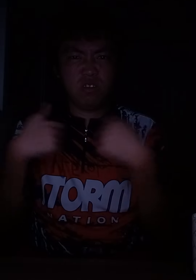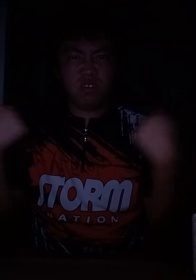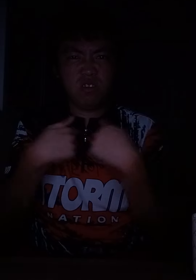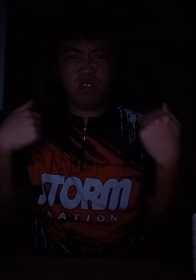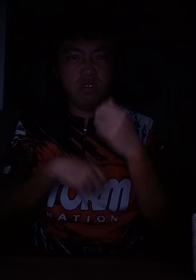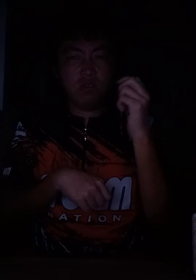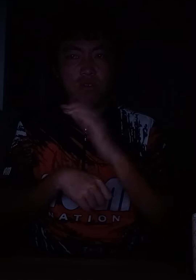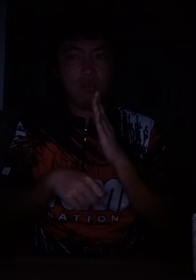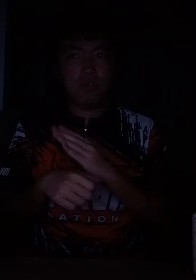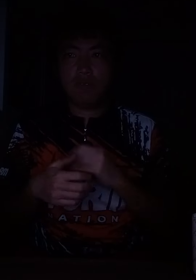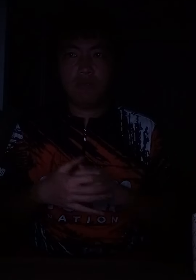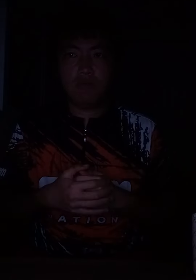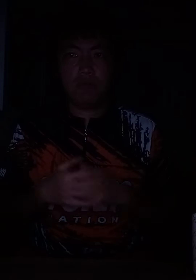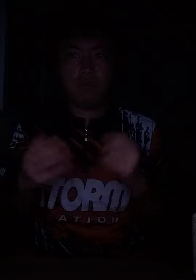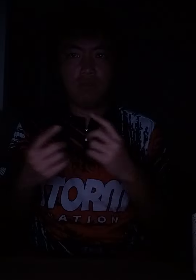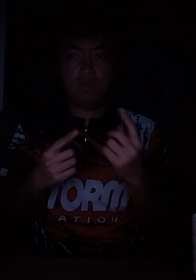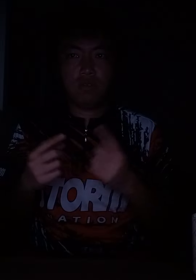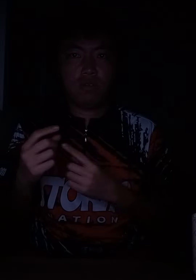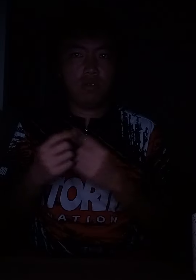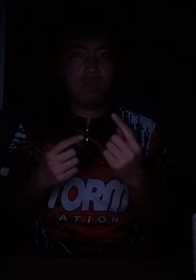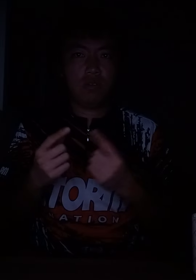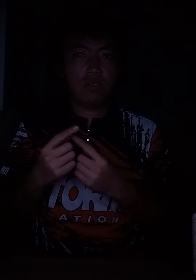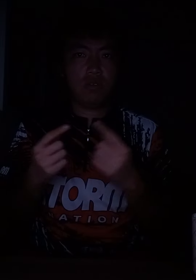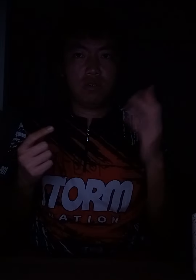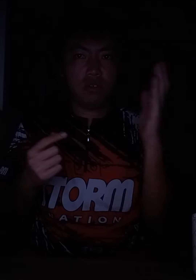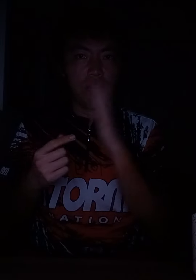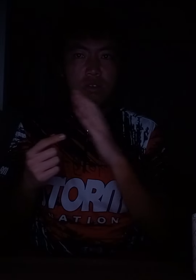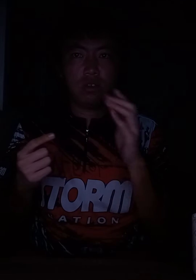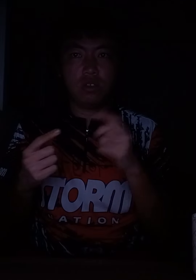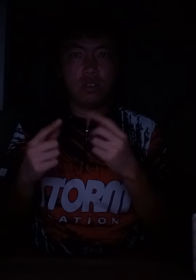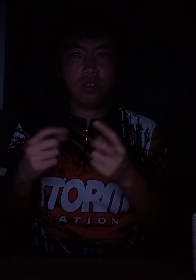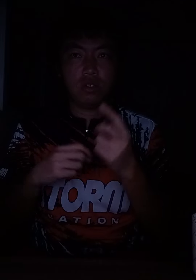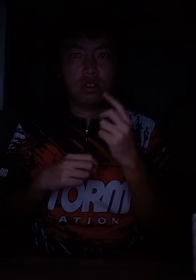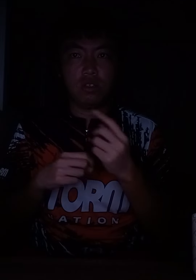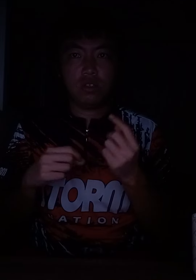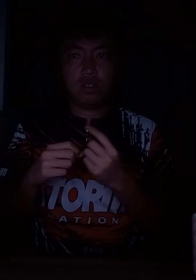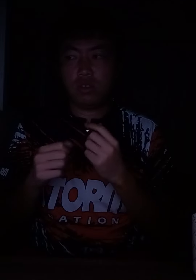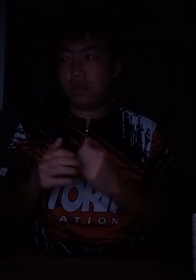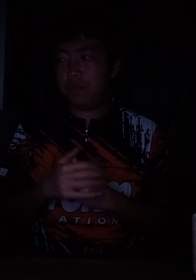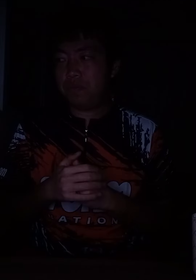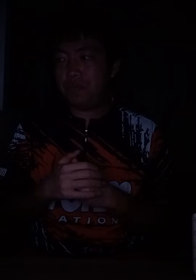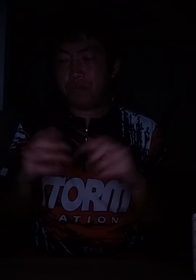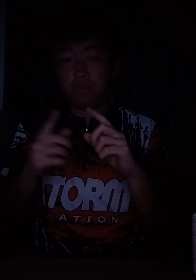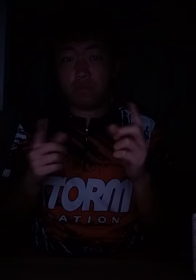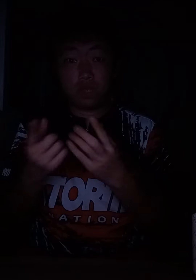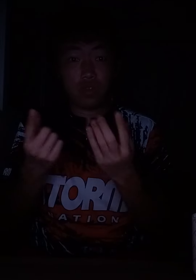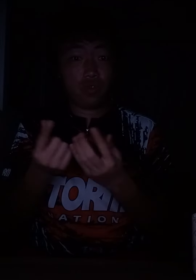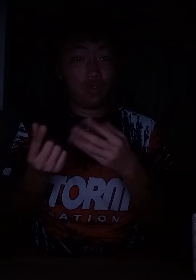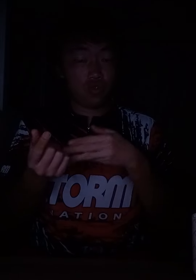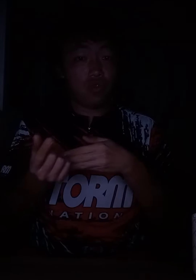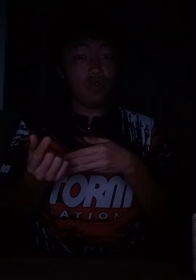끼어들지 않습니다. 왜 그러냐면 저 사람한테도 맞았다 이러면 같이 입건되는 경우가 있거든요. 그럼에도 불구하고 부역장이 흉기를 든 이